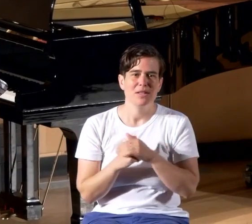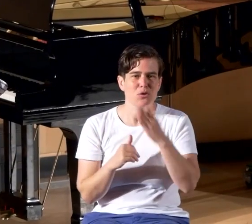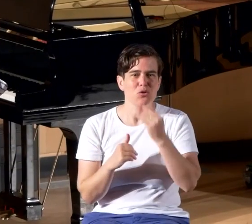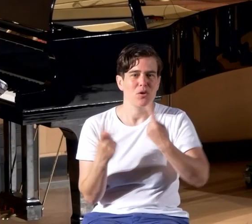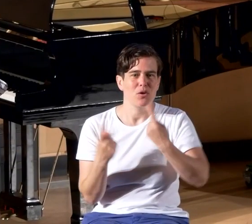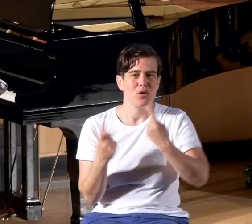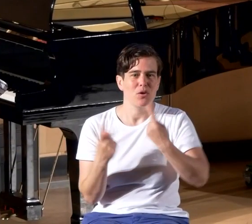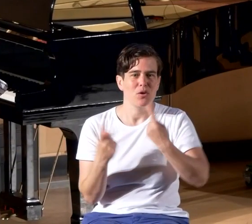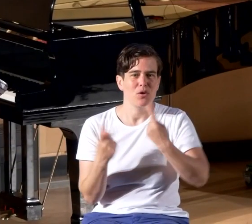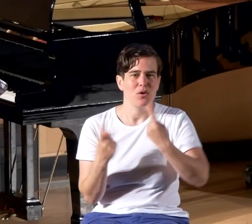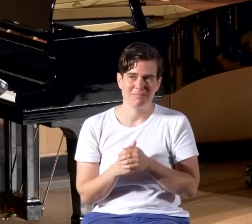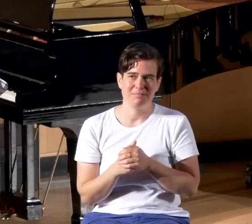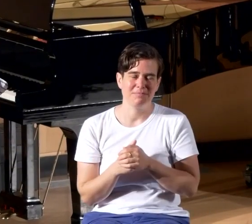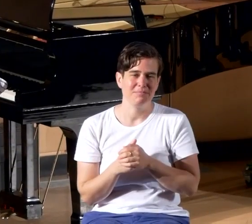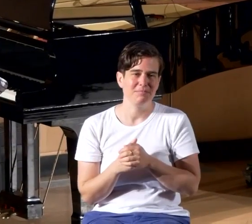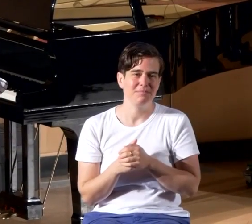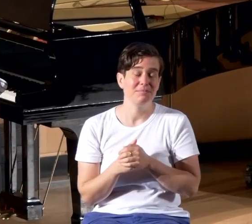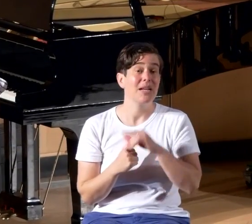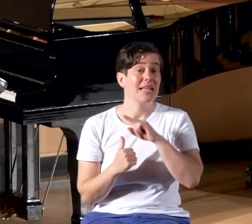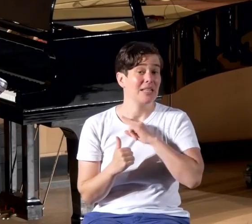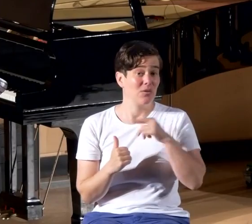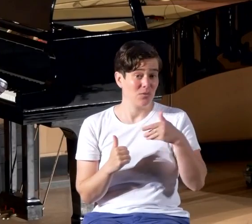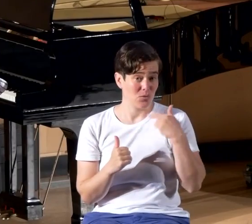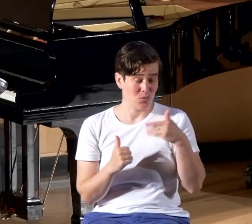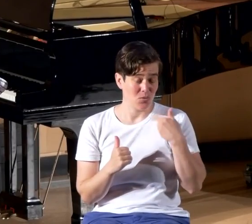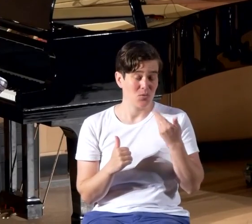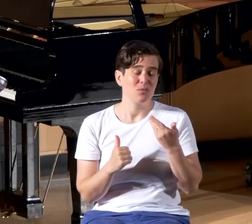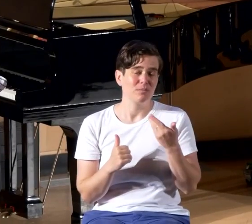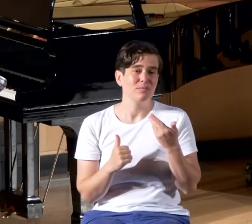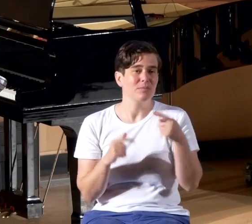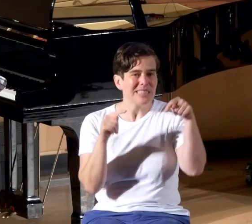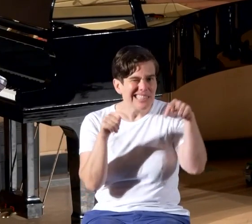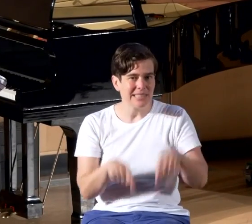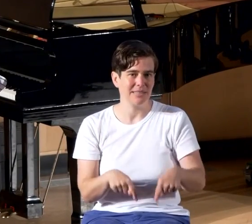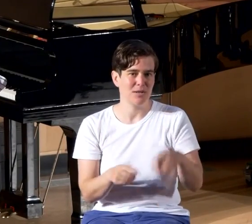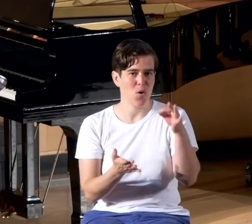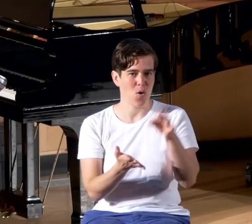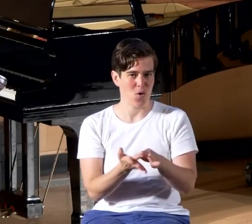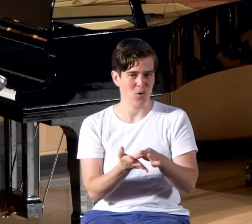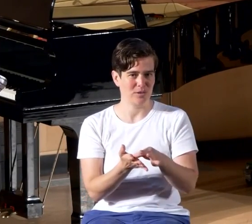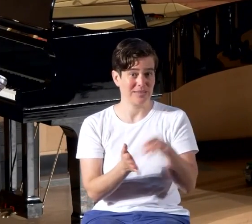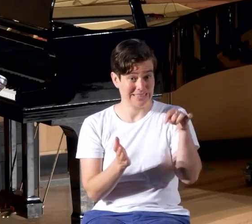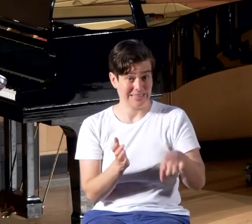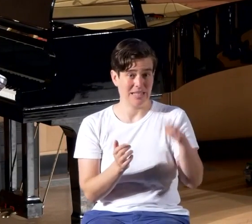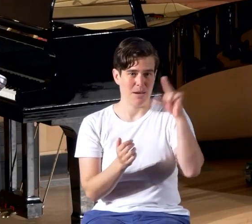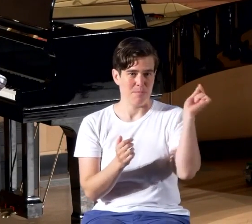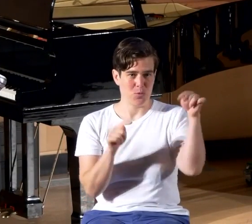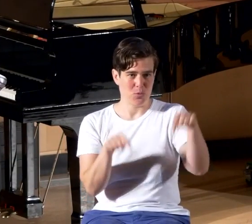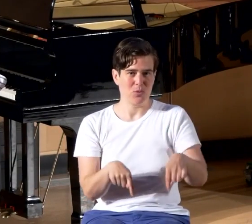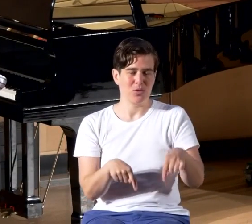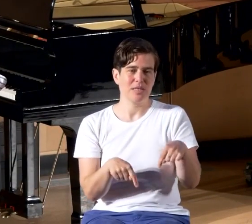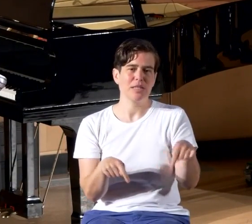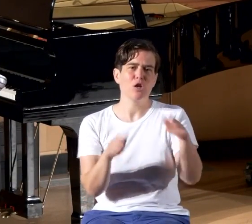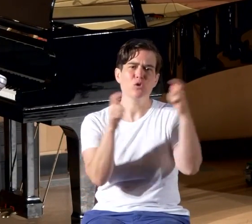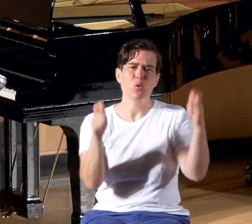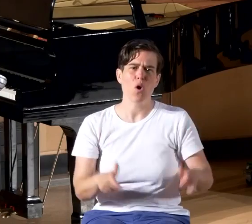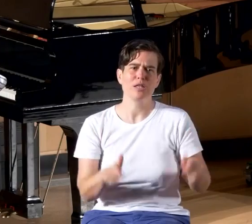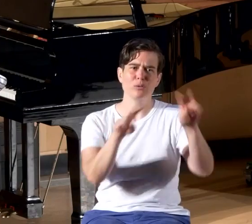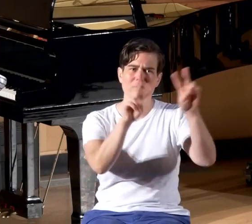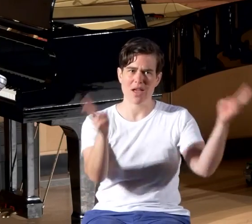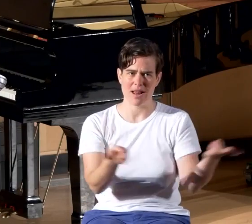da sind. Ich freue mich auch sehr, dass wir gerade hier sind in Hamburg. Das Tor zur Welt,